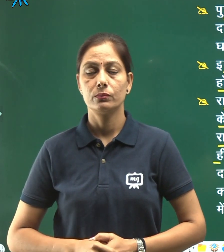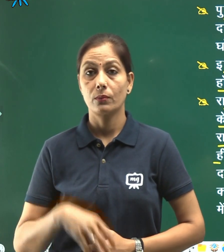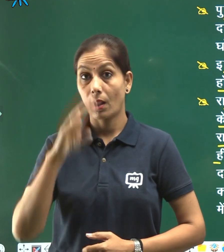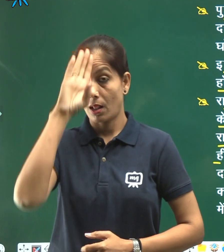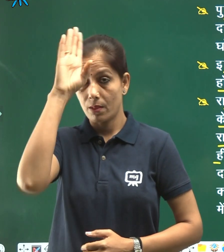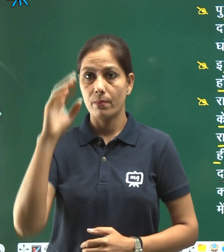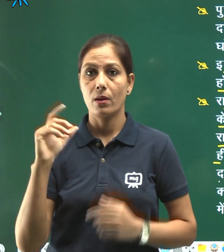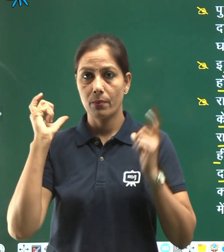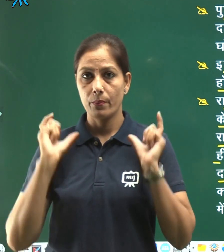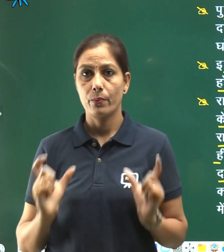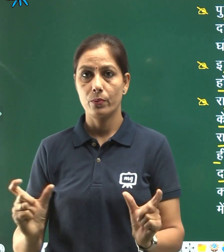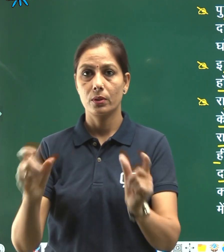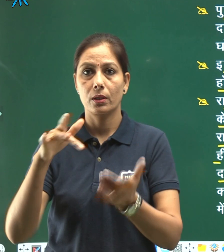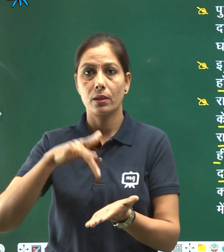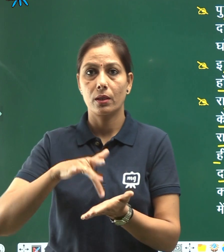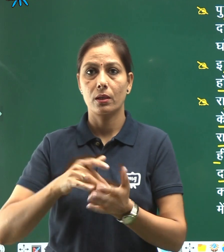दरबार से